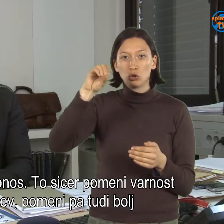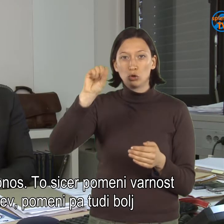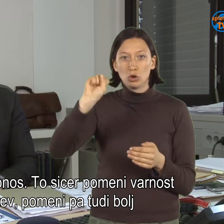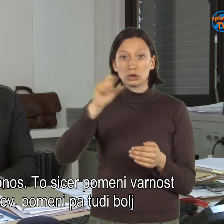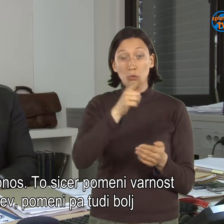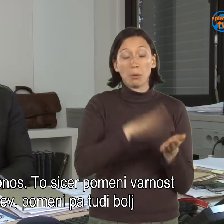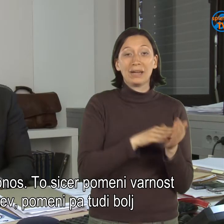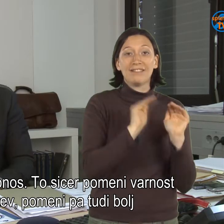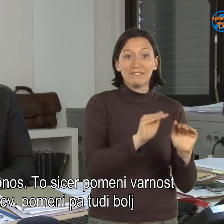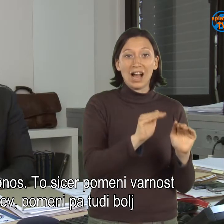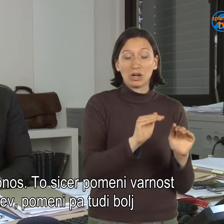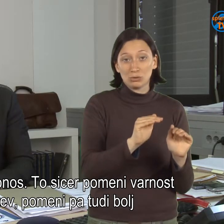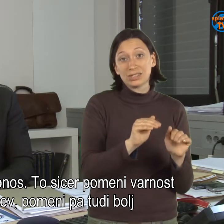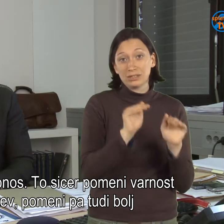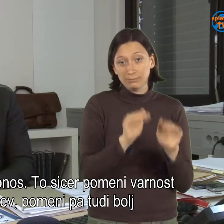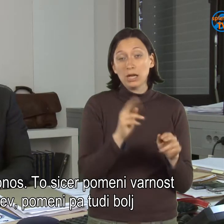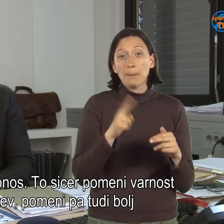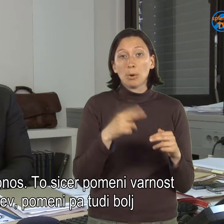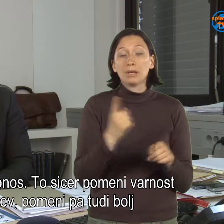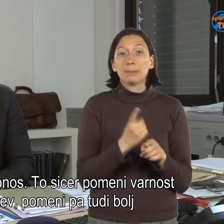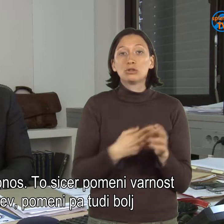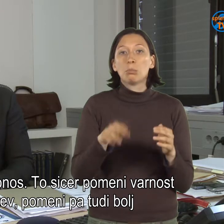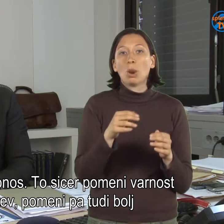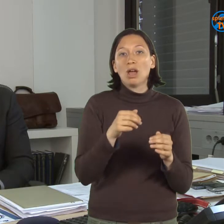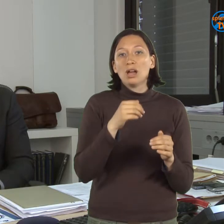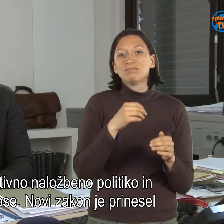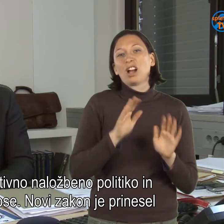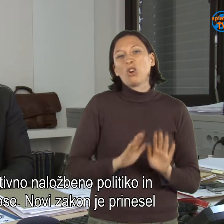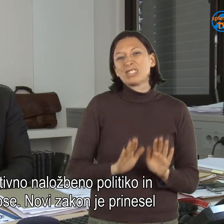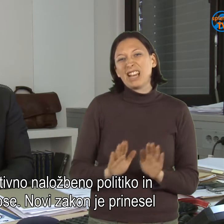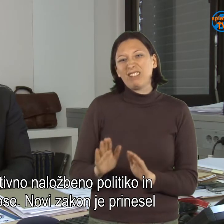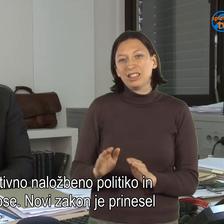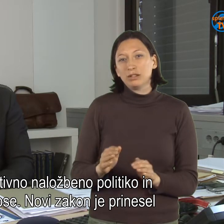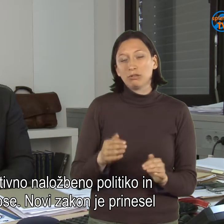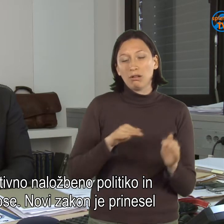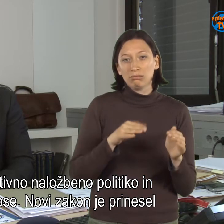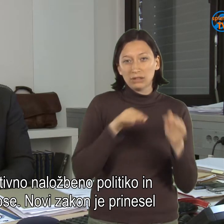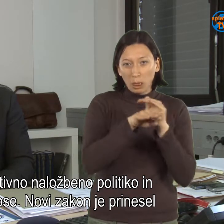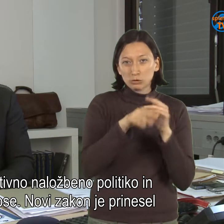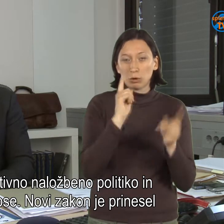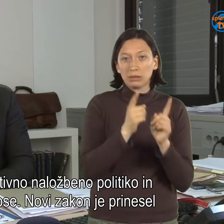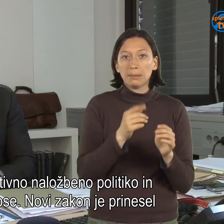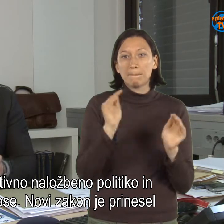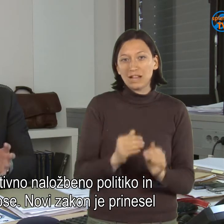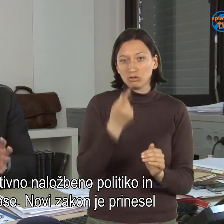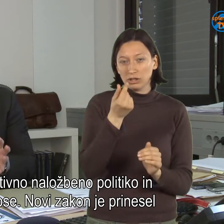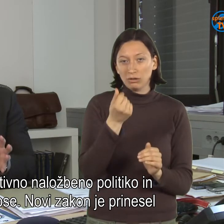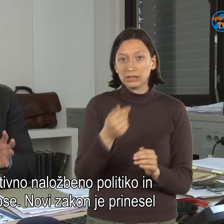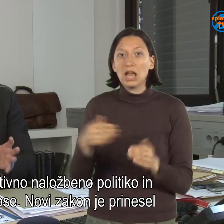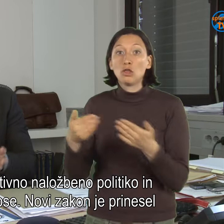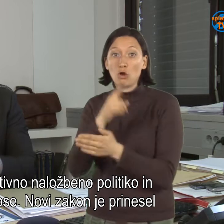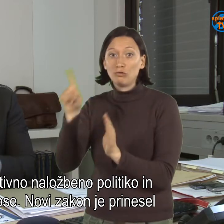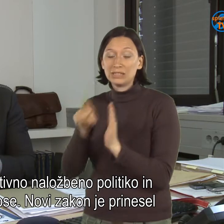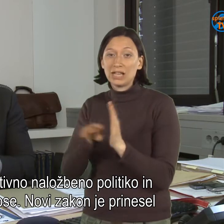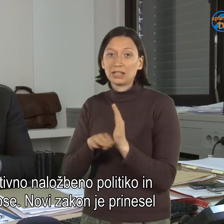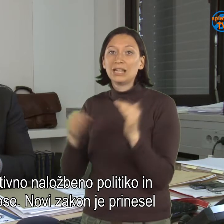varnost sredstev, pomeni pa tudi bolj konzervativno naložbeno politiko in nižje donose. Novi zakon je prenesel tako imenovane